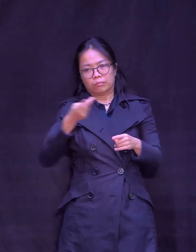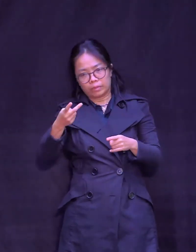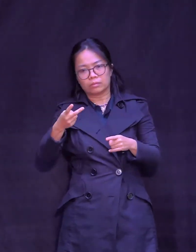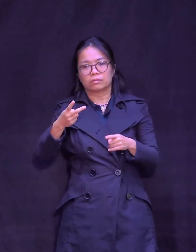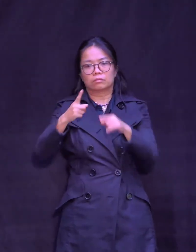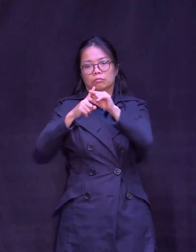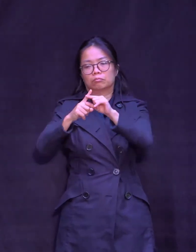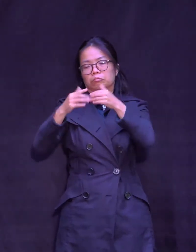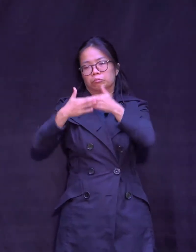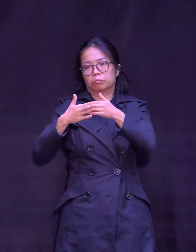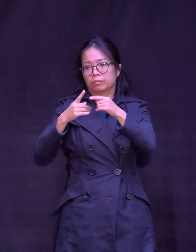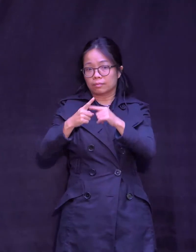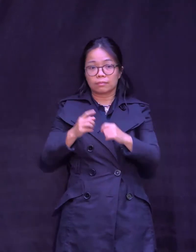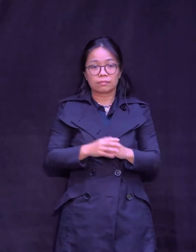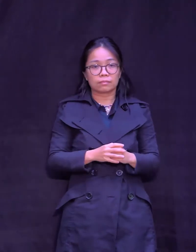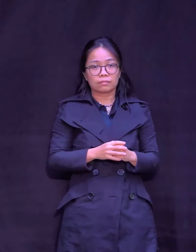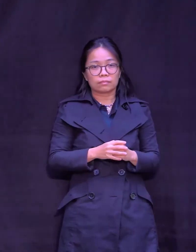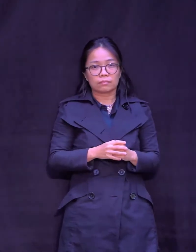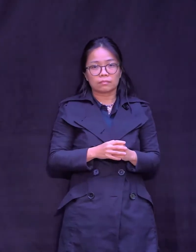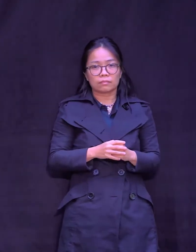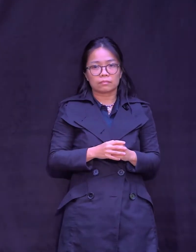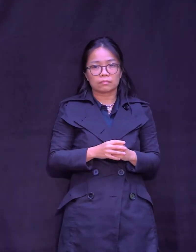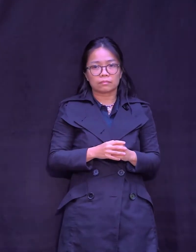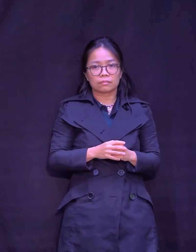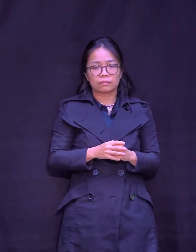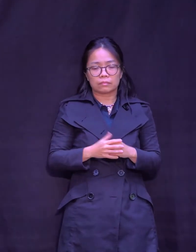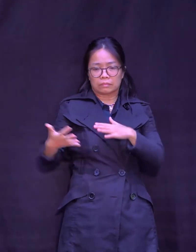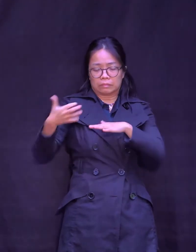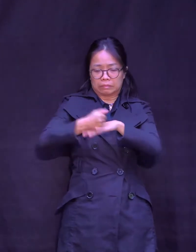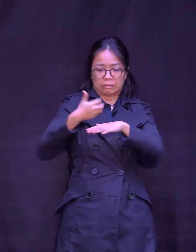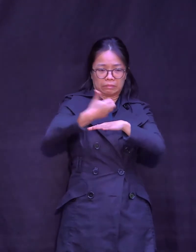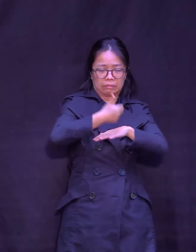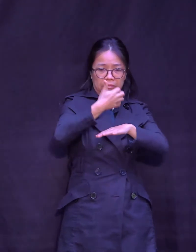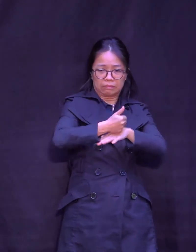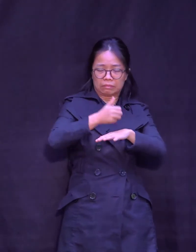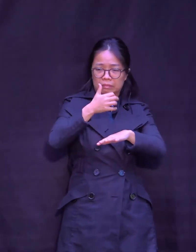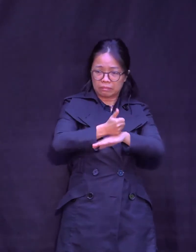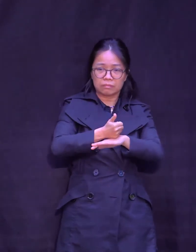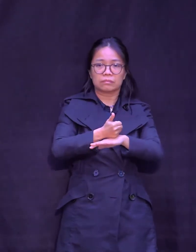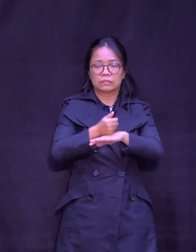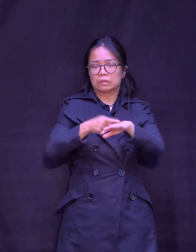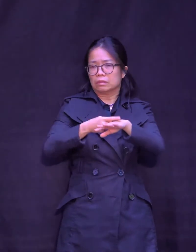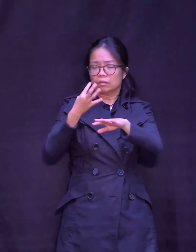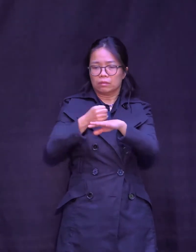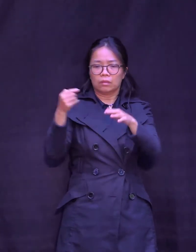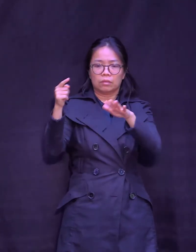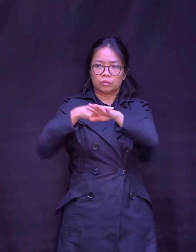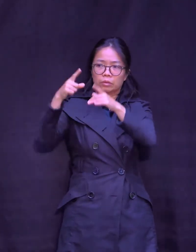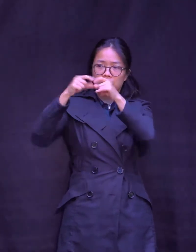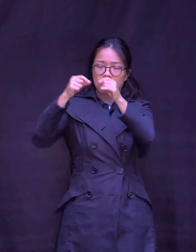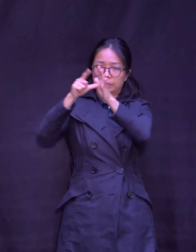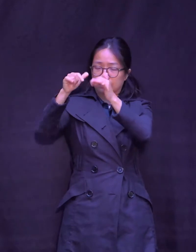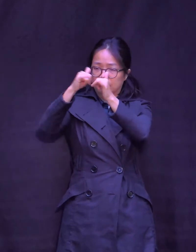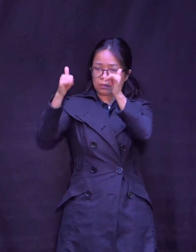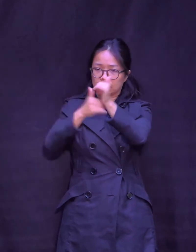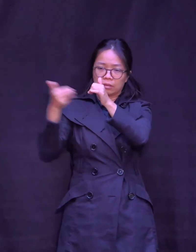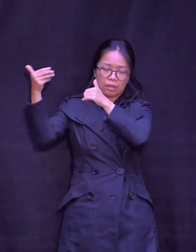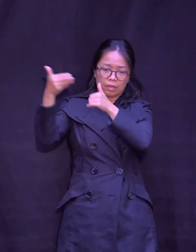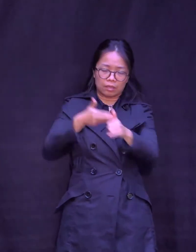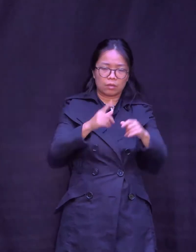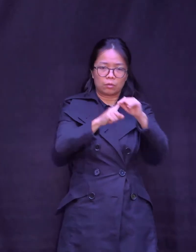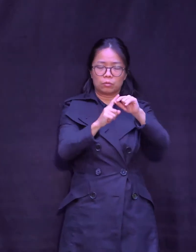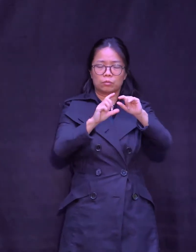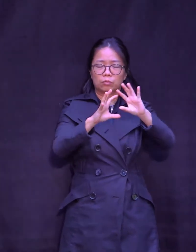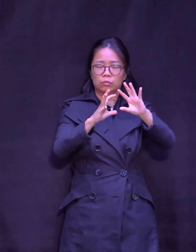作日本人。以殖民统治的镜头，对日本时代到中国时